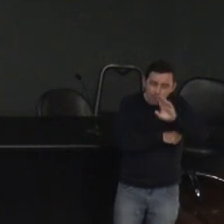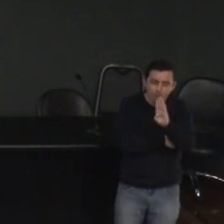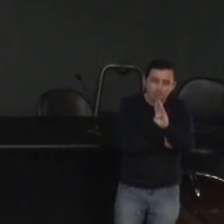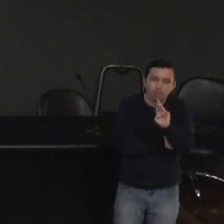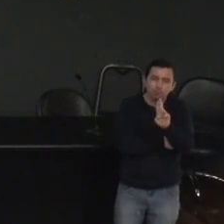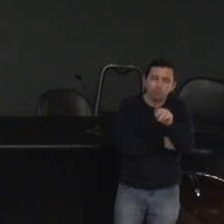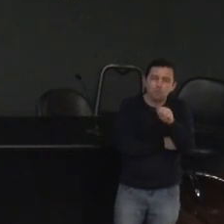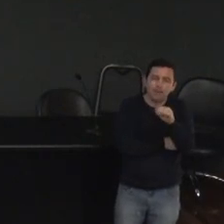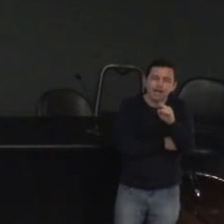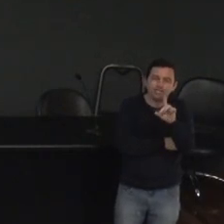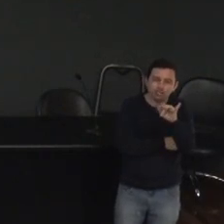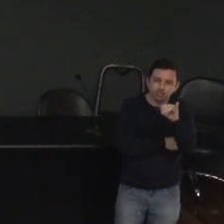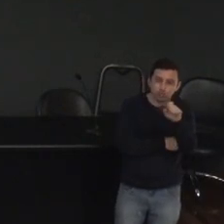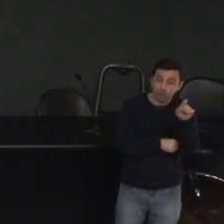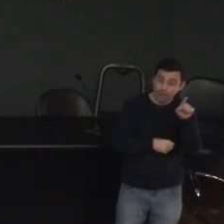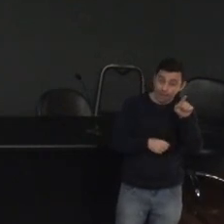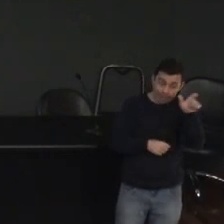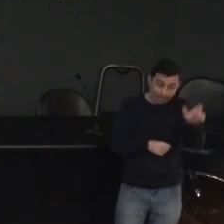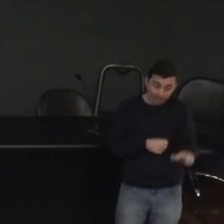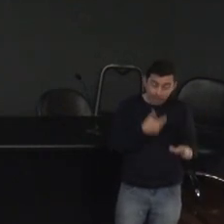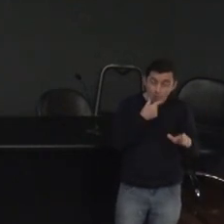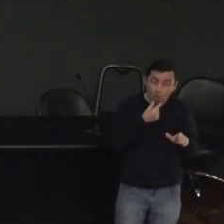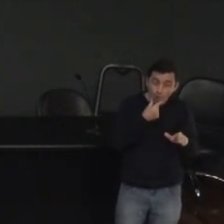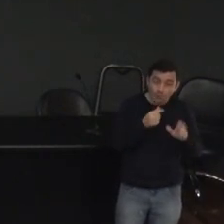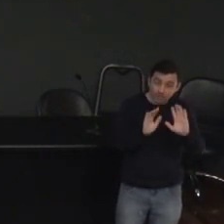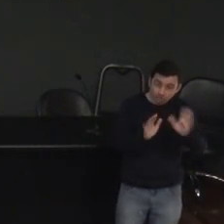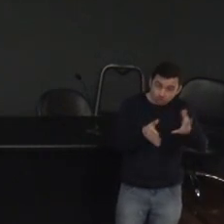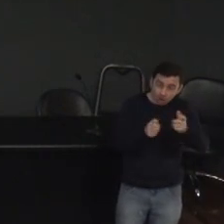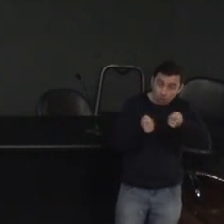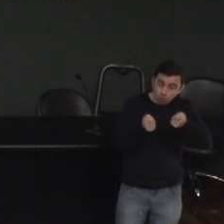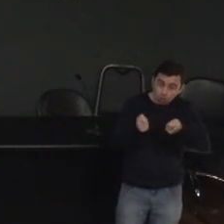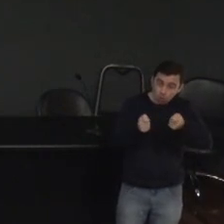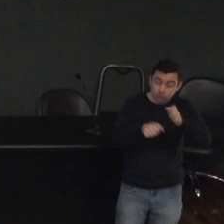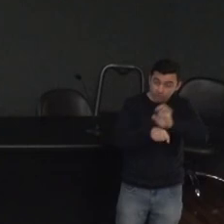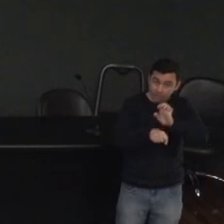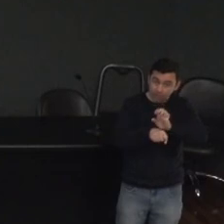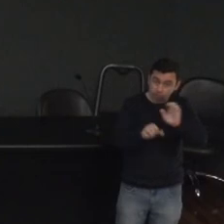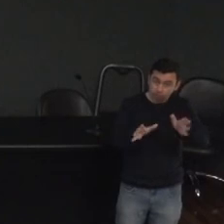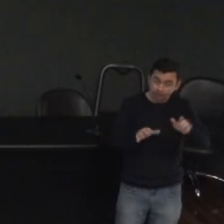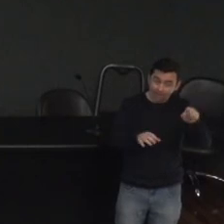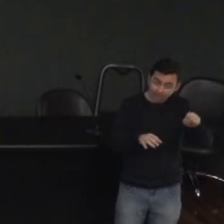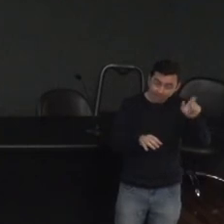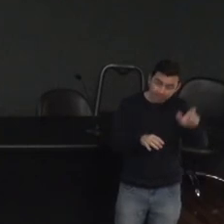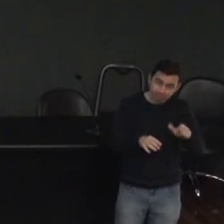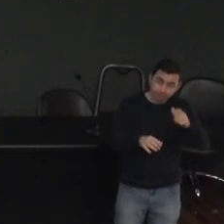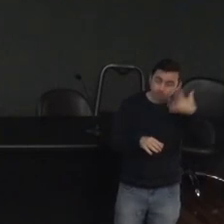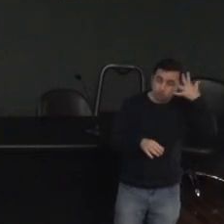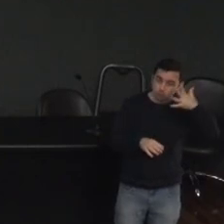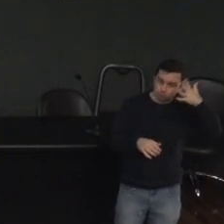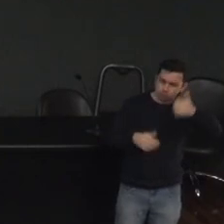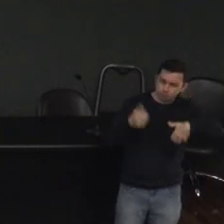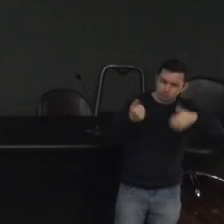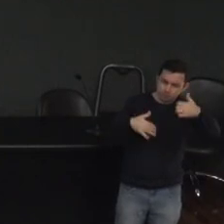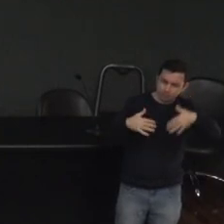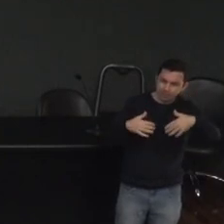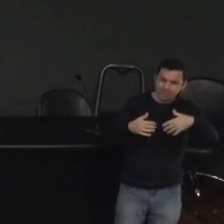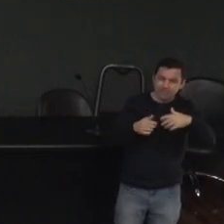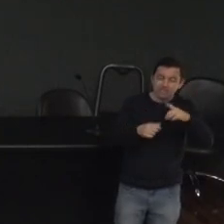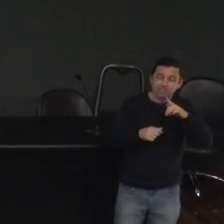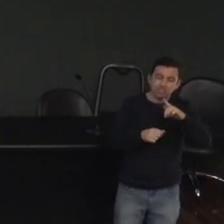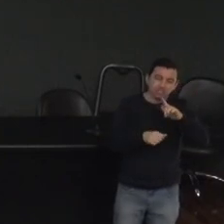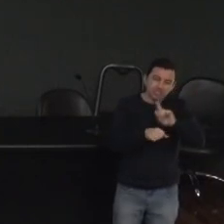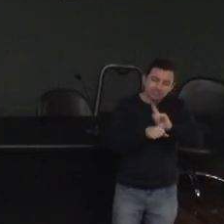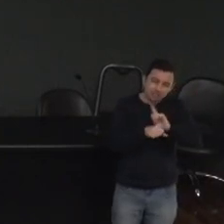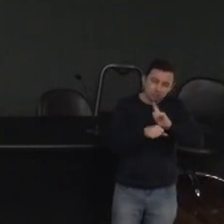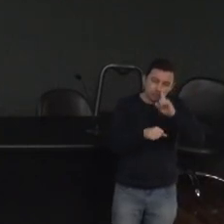rompimento da barragem ele já era controlador Geral do Estado né E aí ele dá uma palestra sobre isso então o dia que vocês tiverem um evento sobre gestão de risco